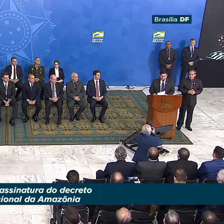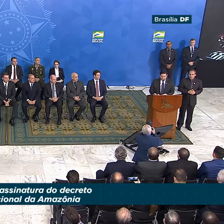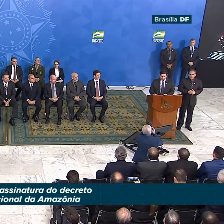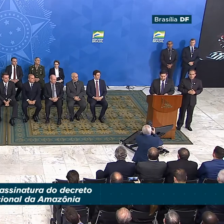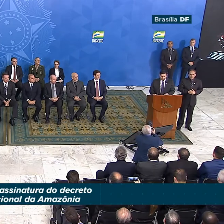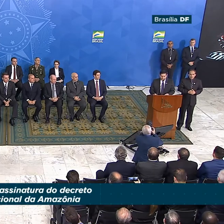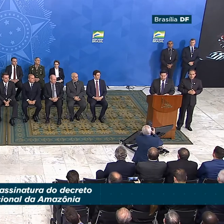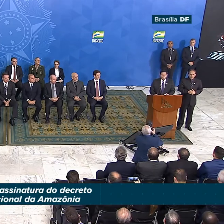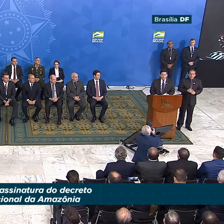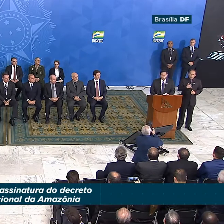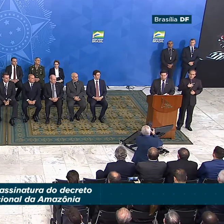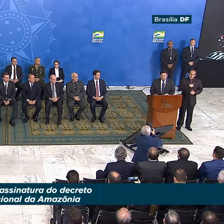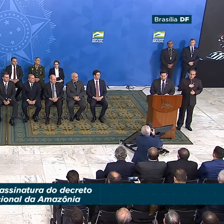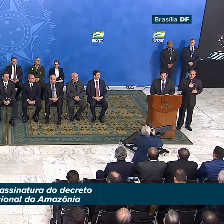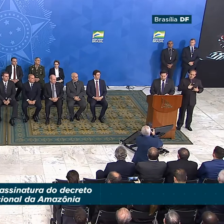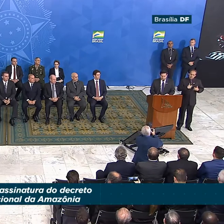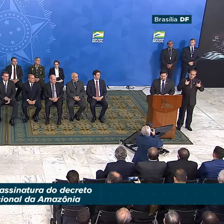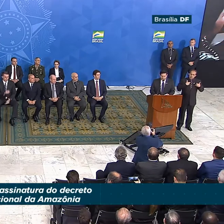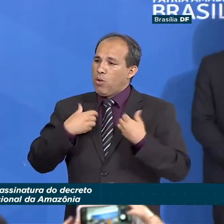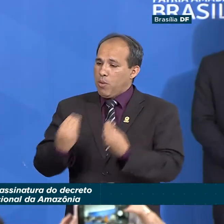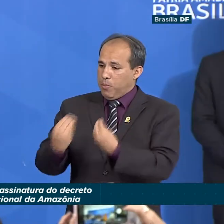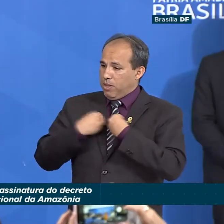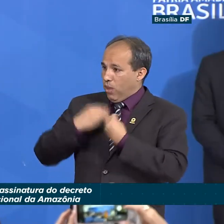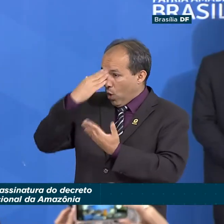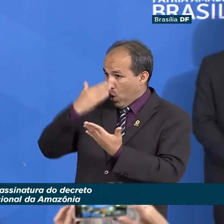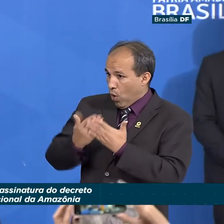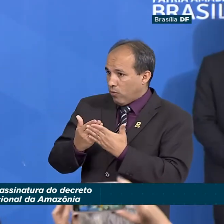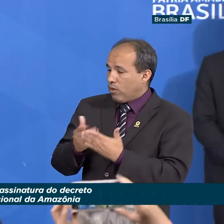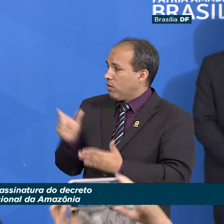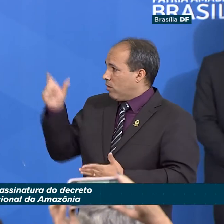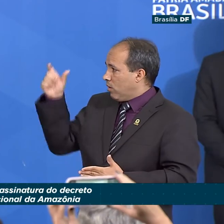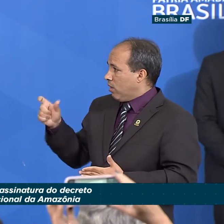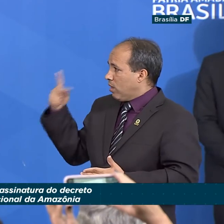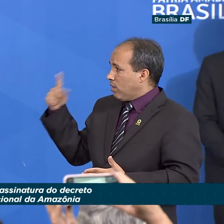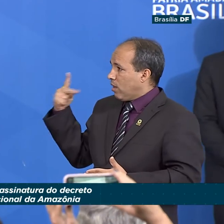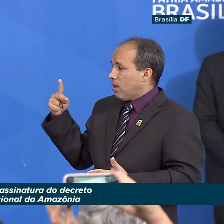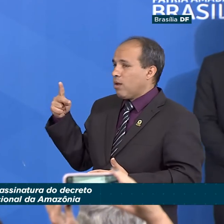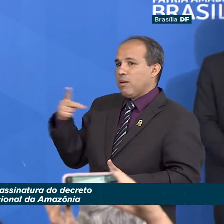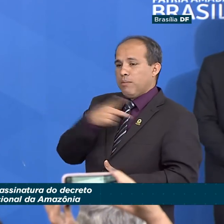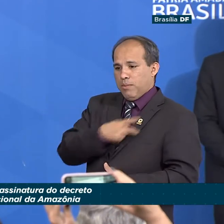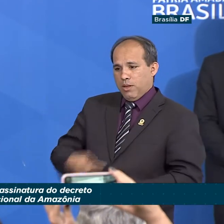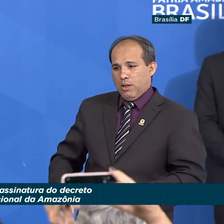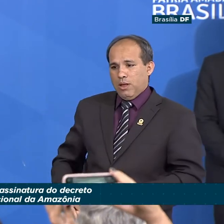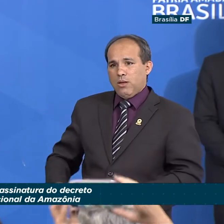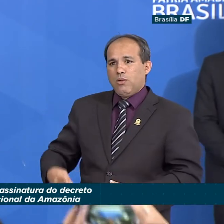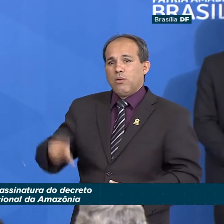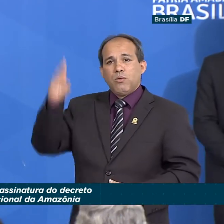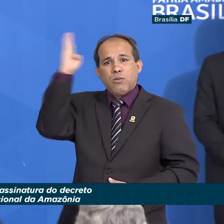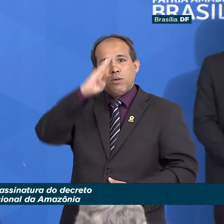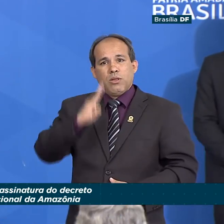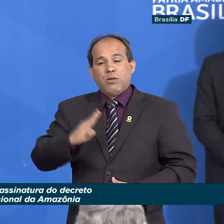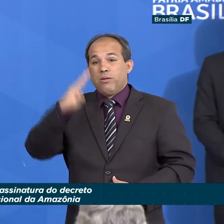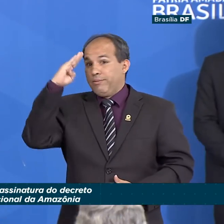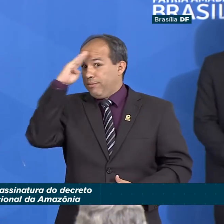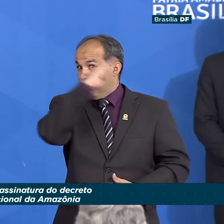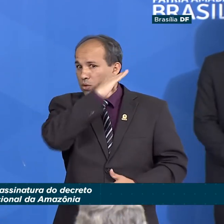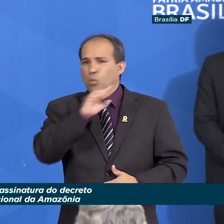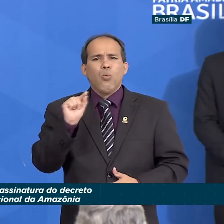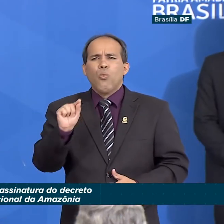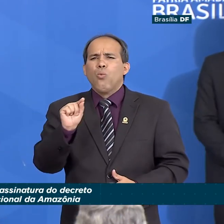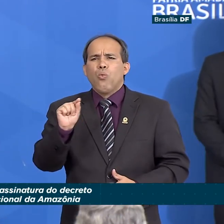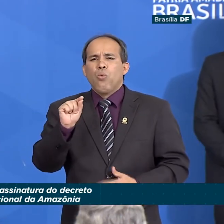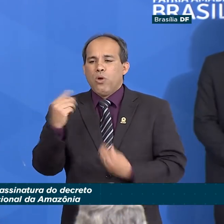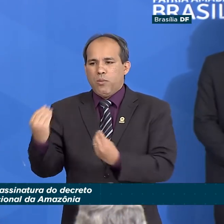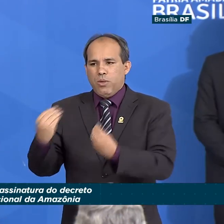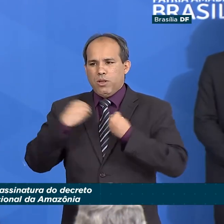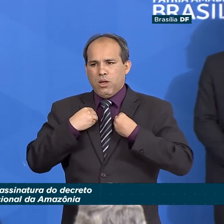Honrado com a confiança em mim depositada pelo senhor presidente da República, Jair Bolsonaro, ao